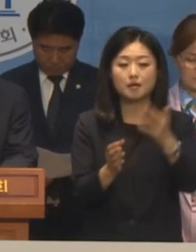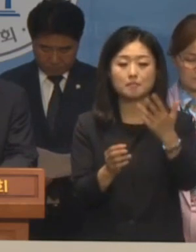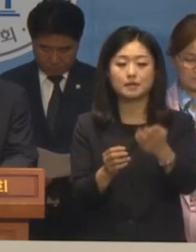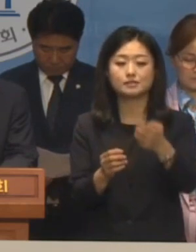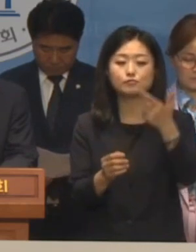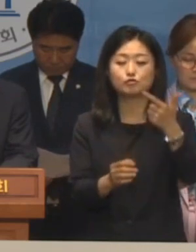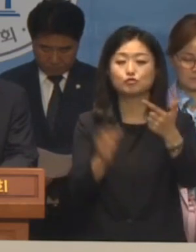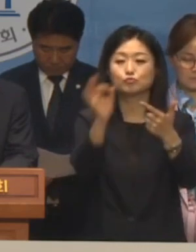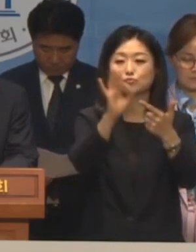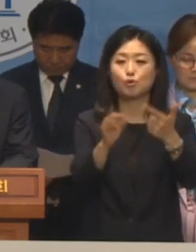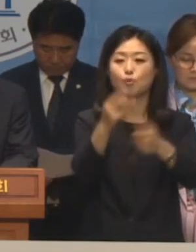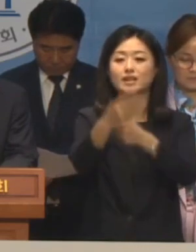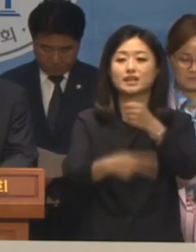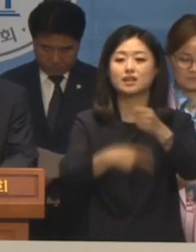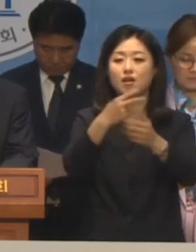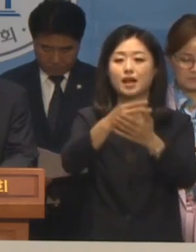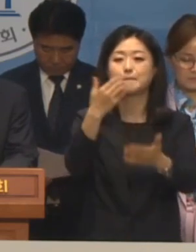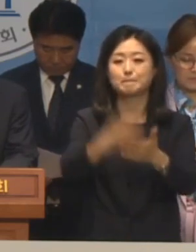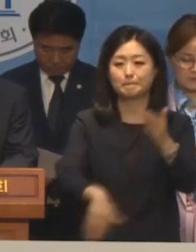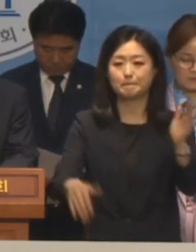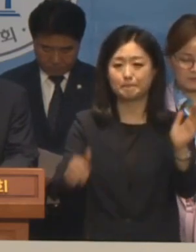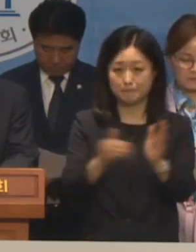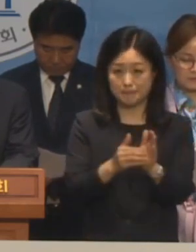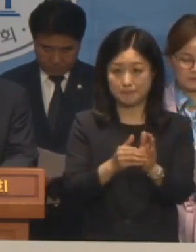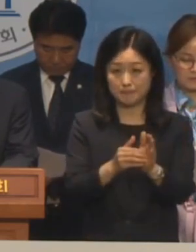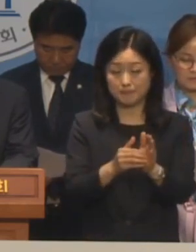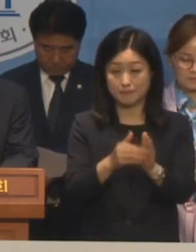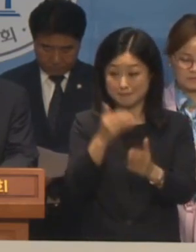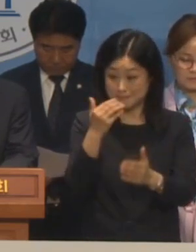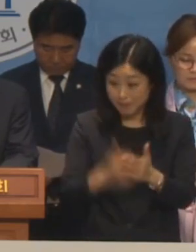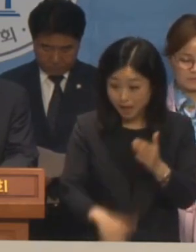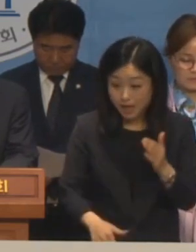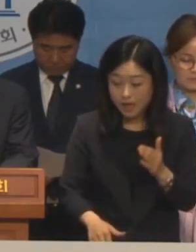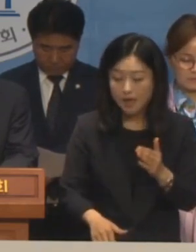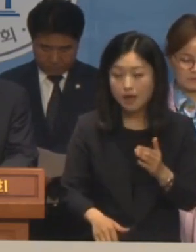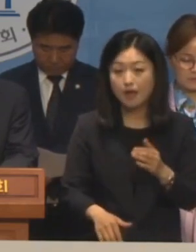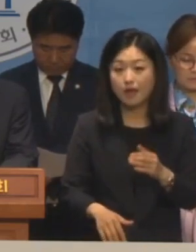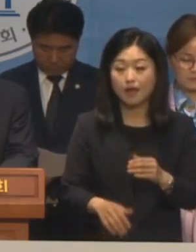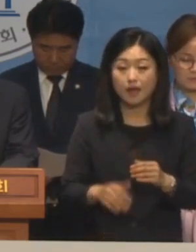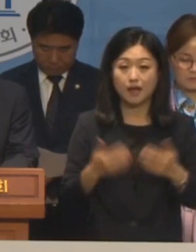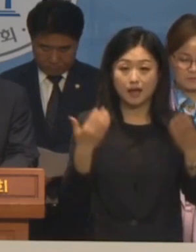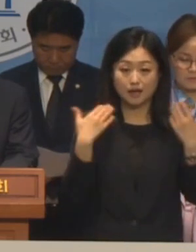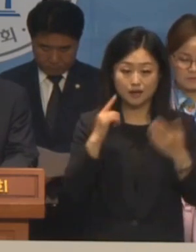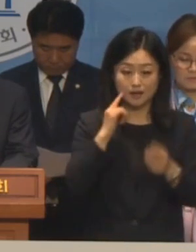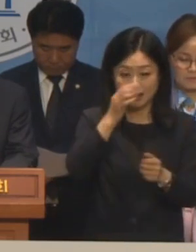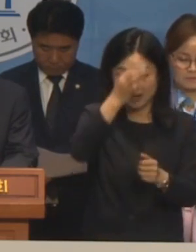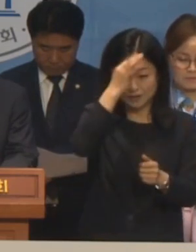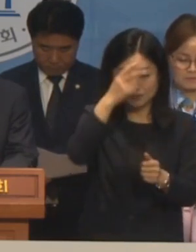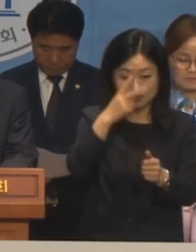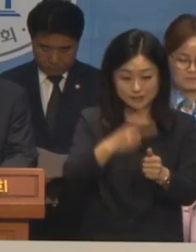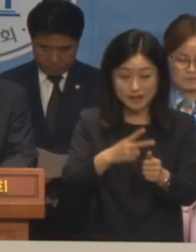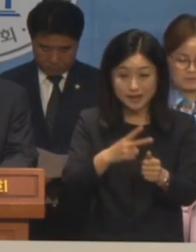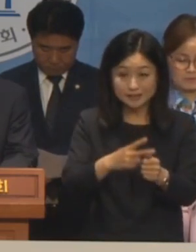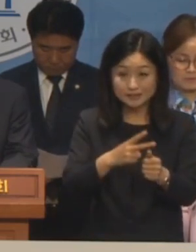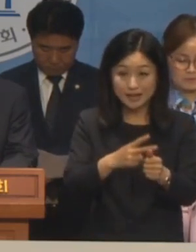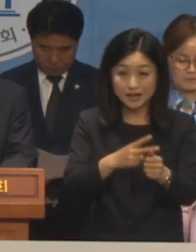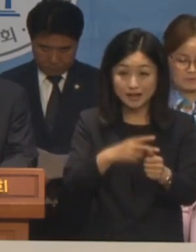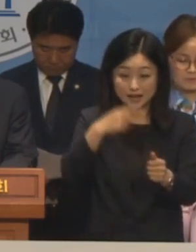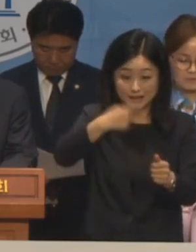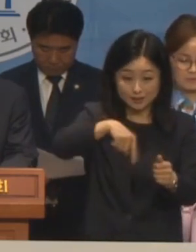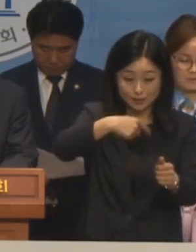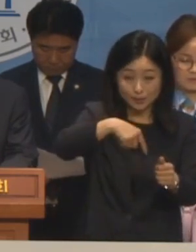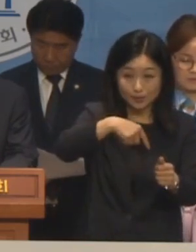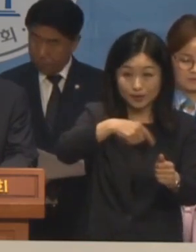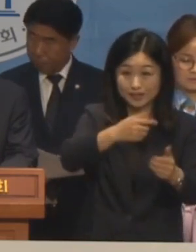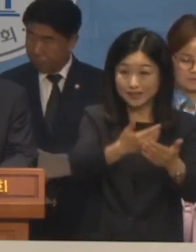금액을 삭감했다. 이 금액은 학교 예술 강사 지원 사업의 걸음마 시기이던 20년